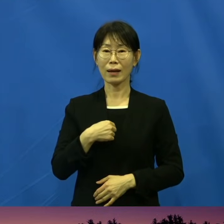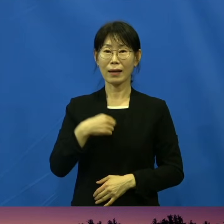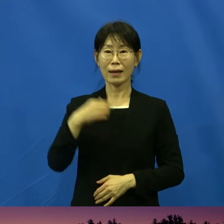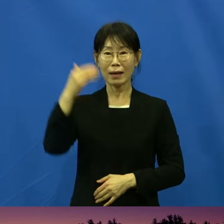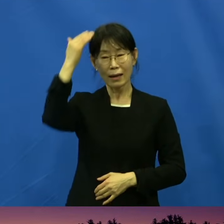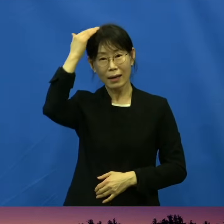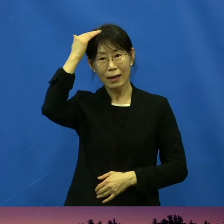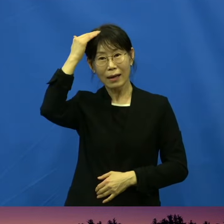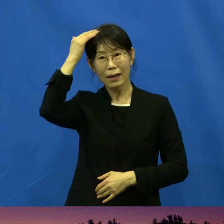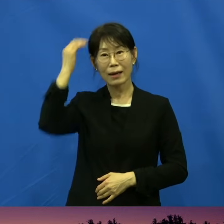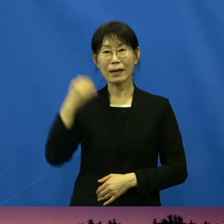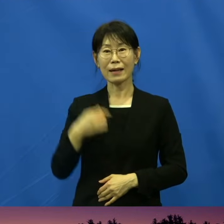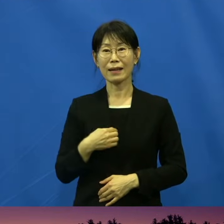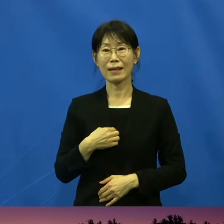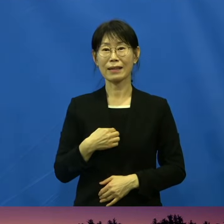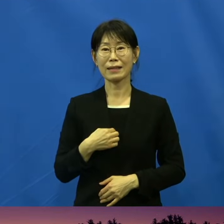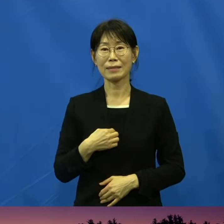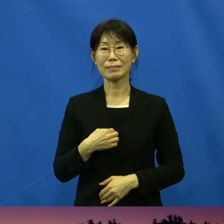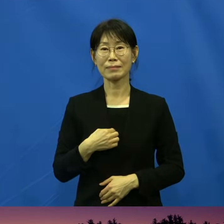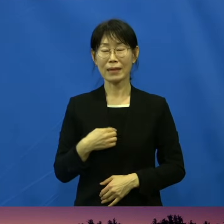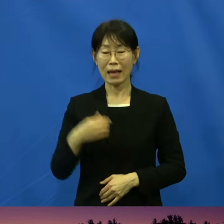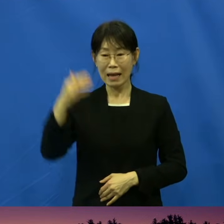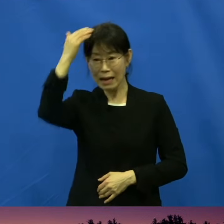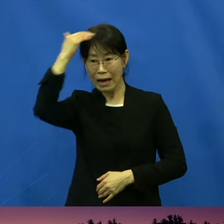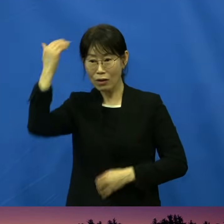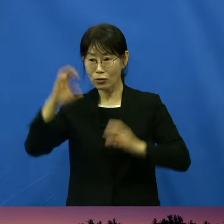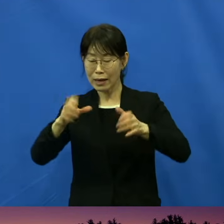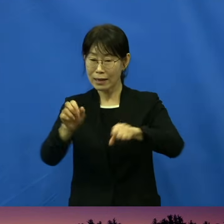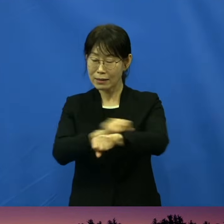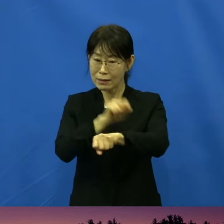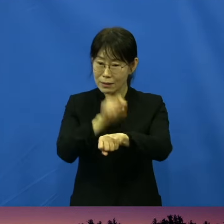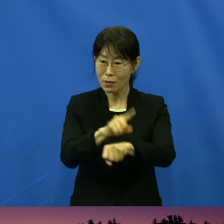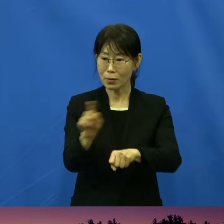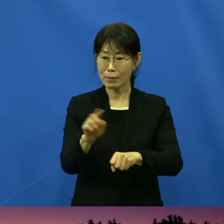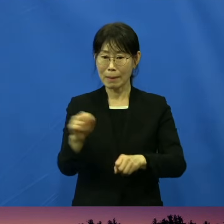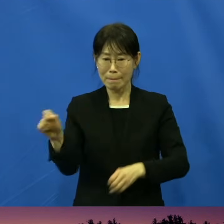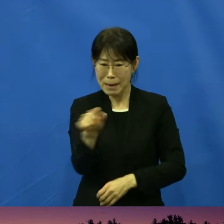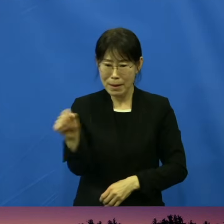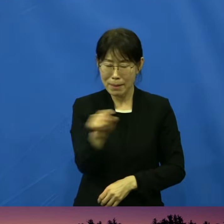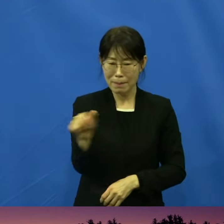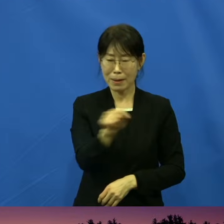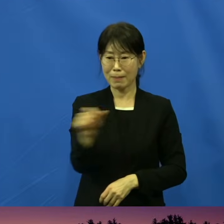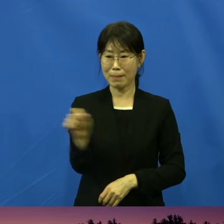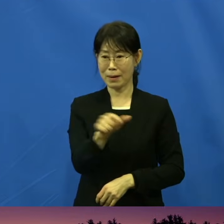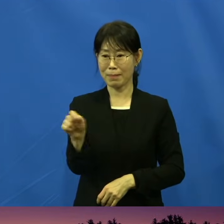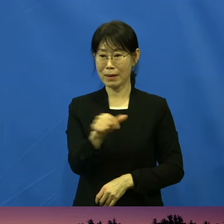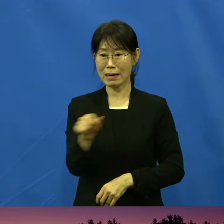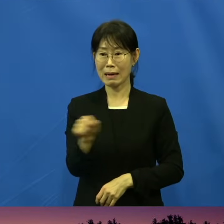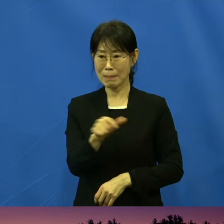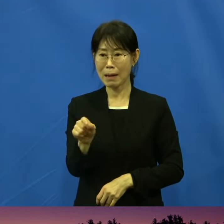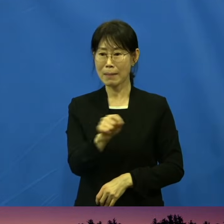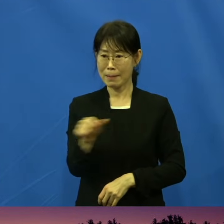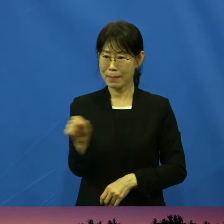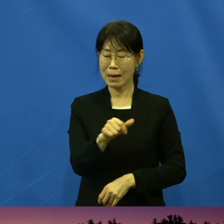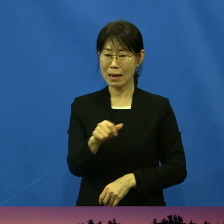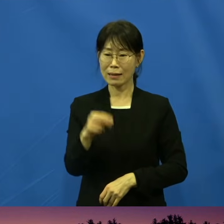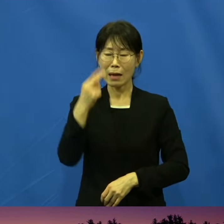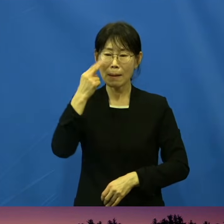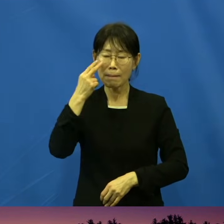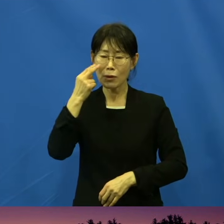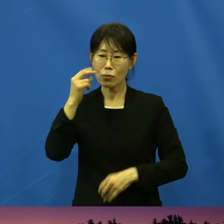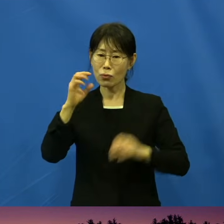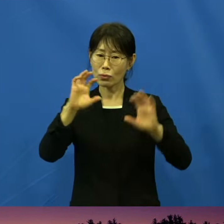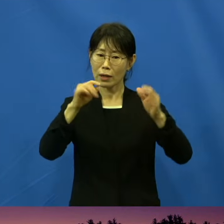됐다. 우리는 막 굉장히 스피드하잖아요. 막 서비스가 끝내주는 나라가 대한민국이에요. 그 미국이라는